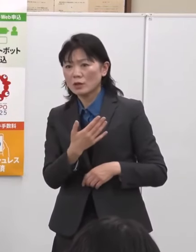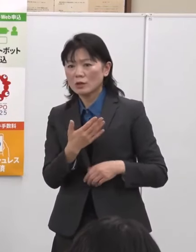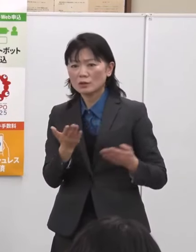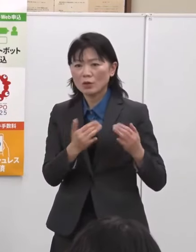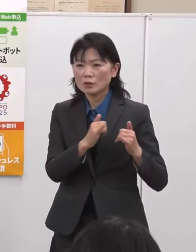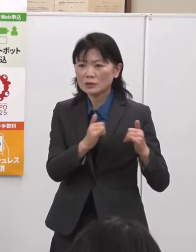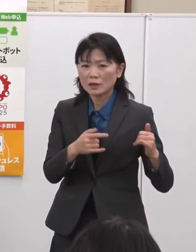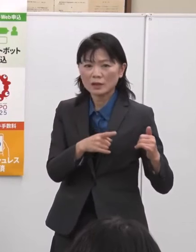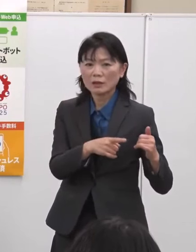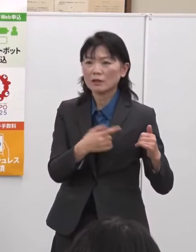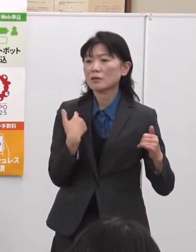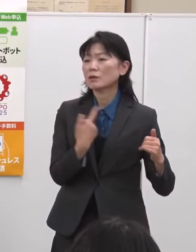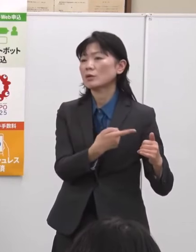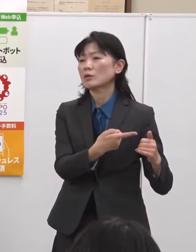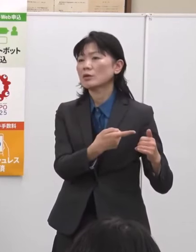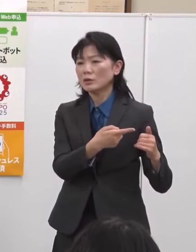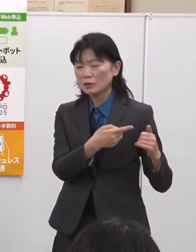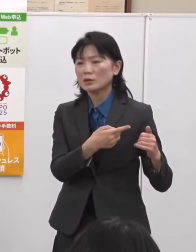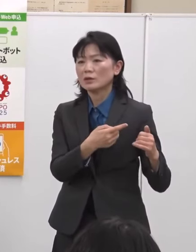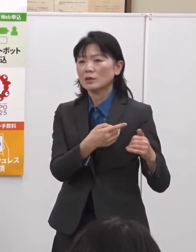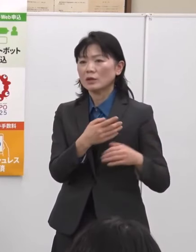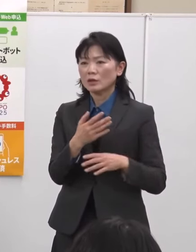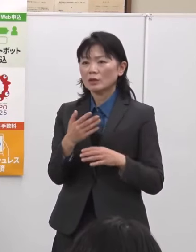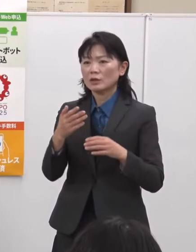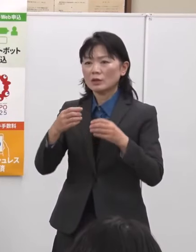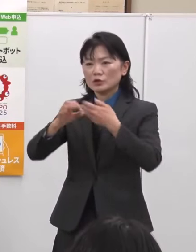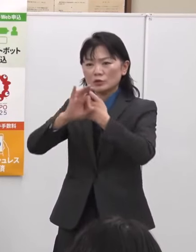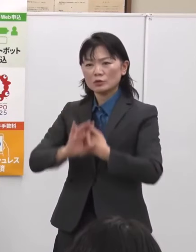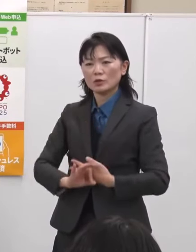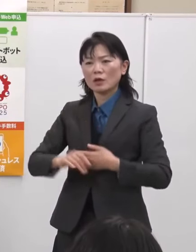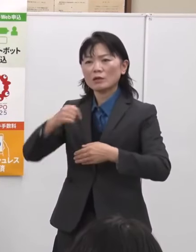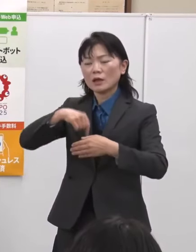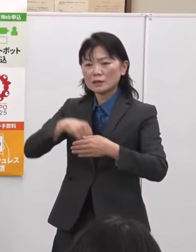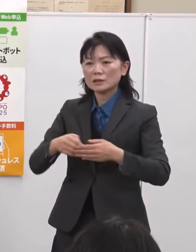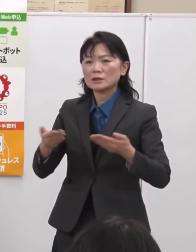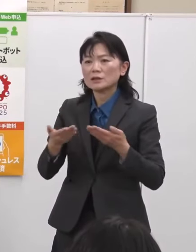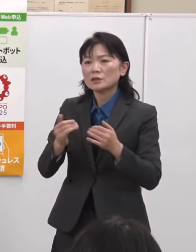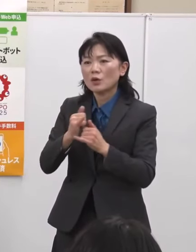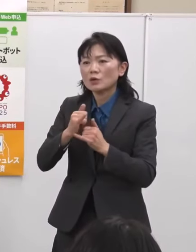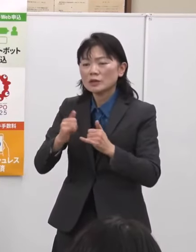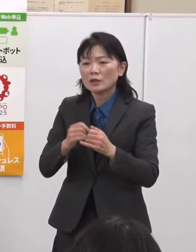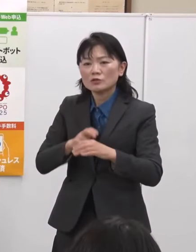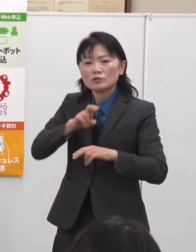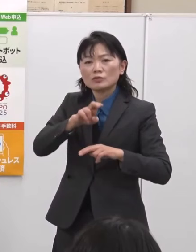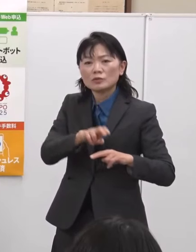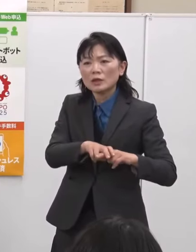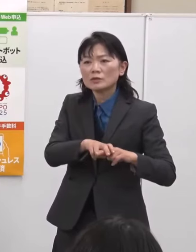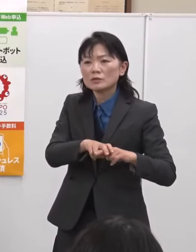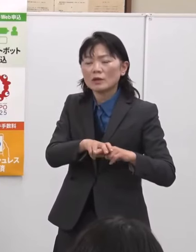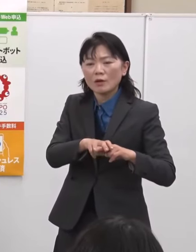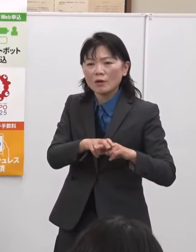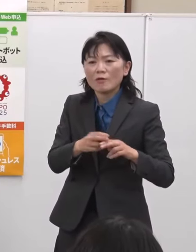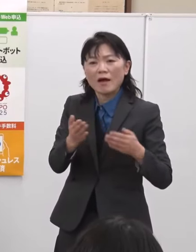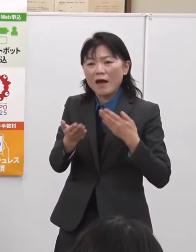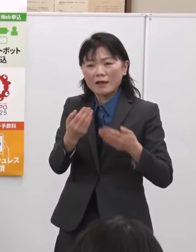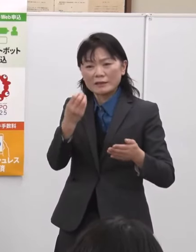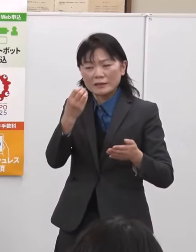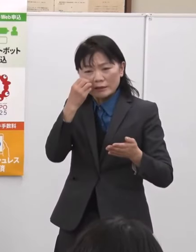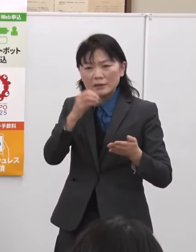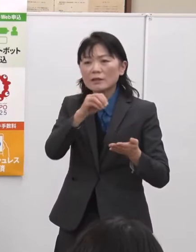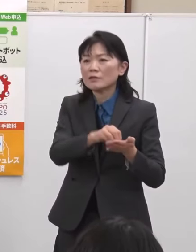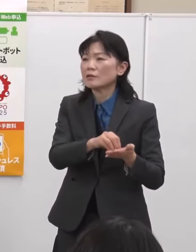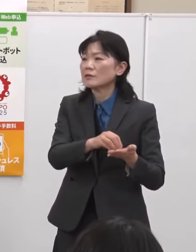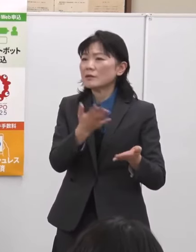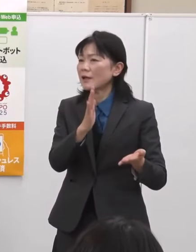にしてもらうものであるということと、それから条例の中に事業者が出席するということは明記されていないというふうに回答しています